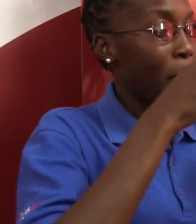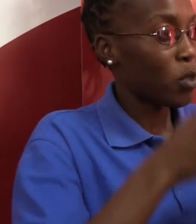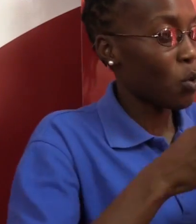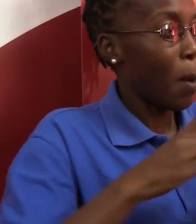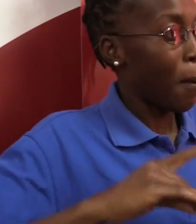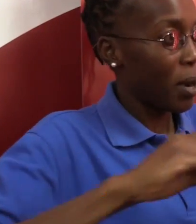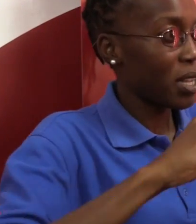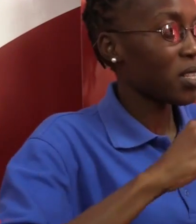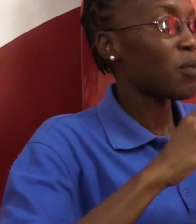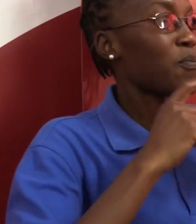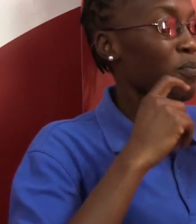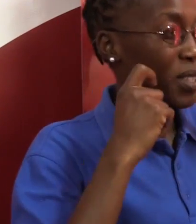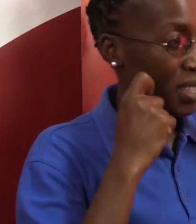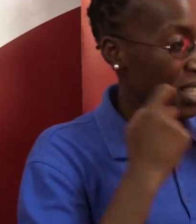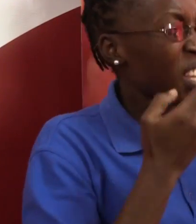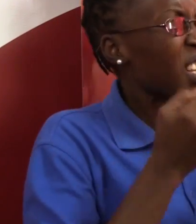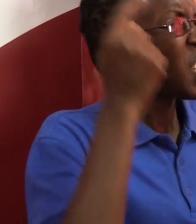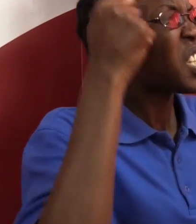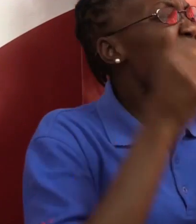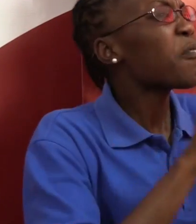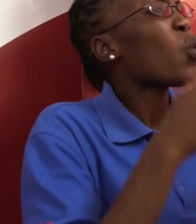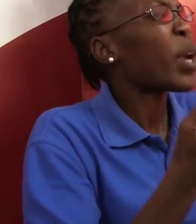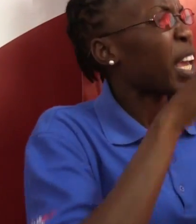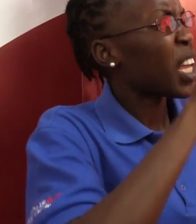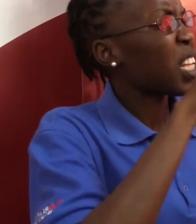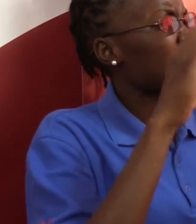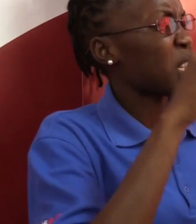moçambicana sobre o seguro, o que é um seguro.